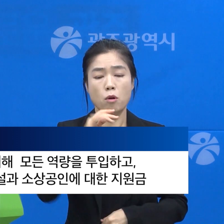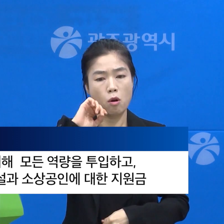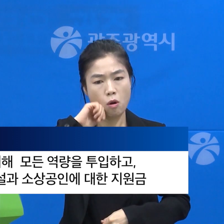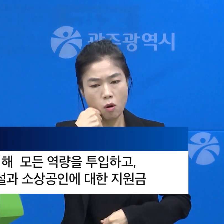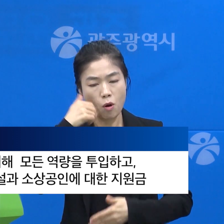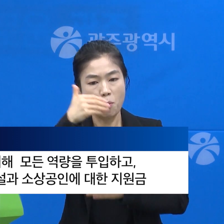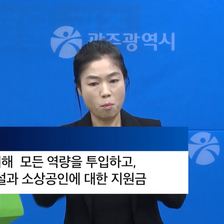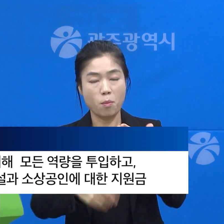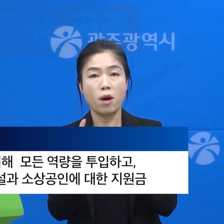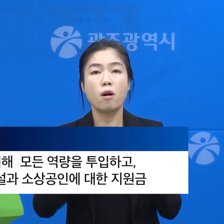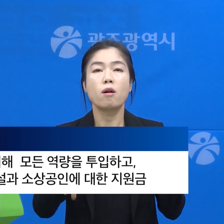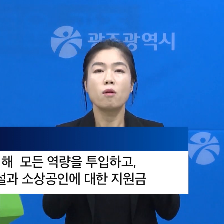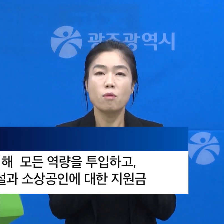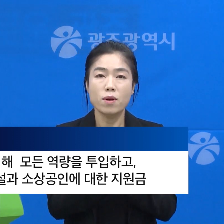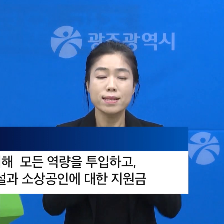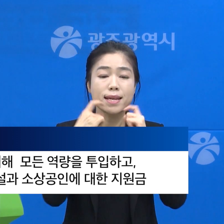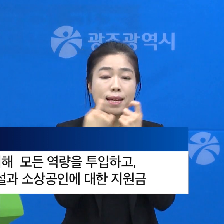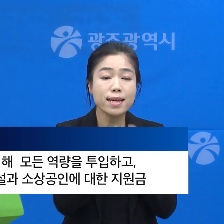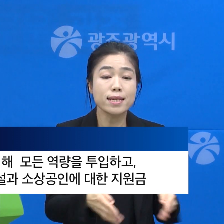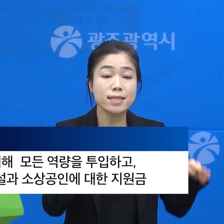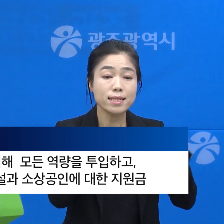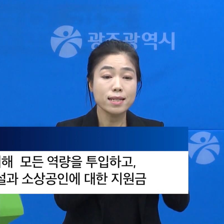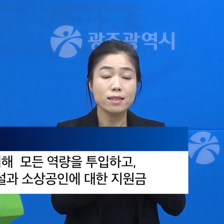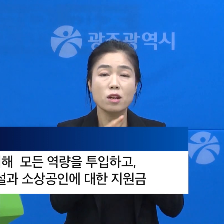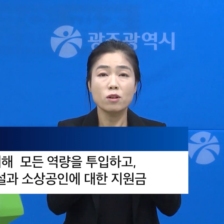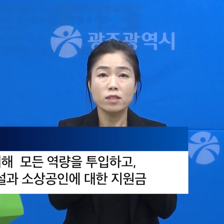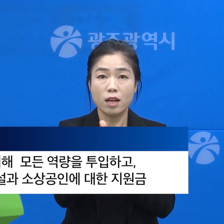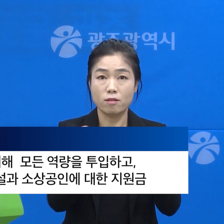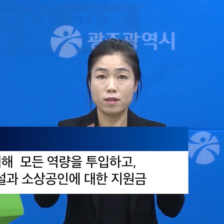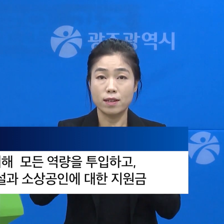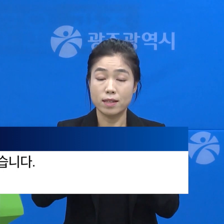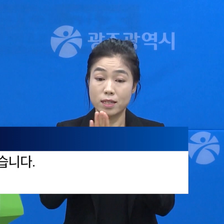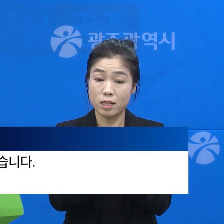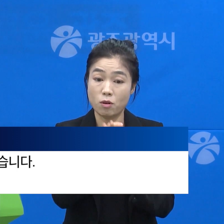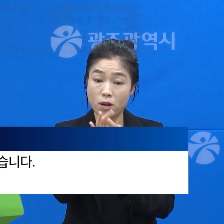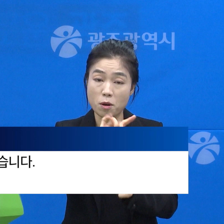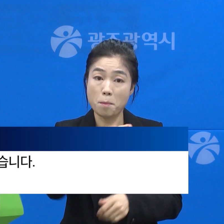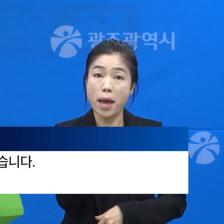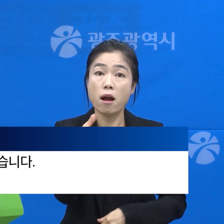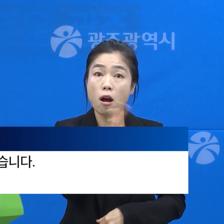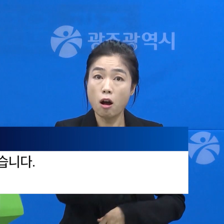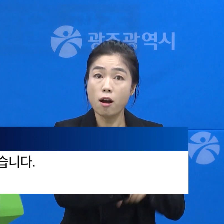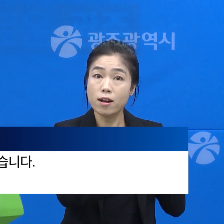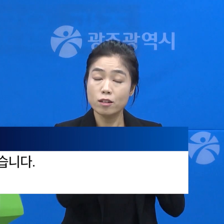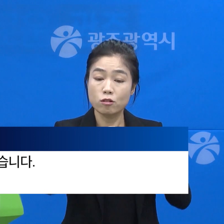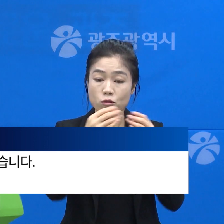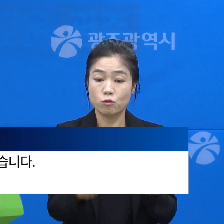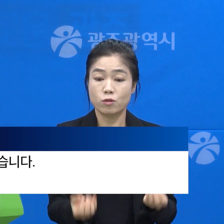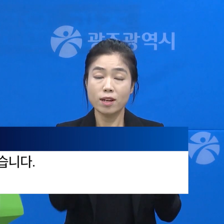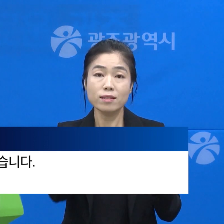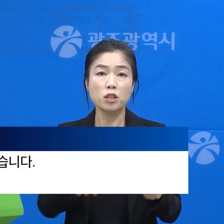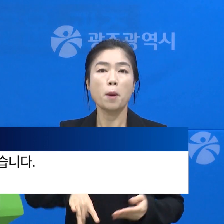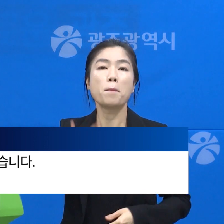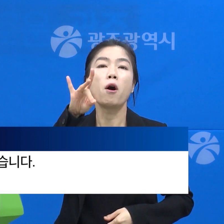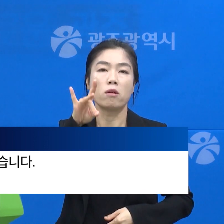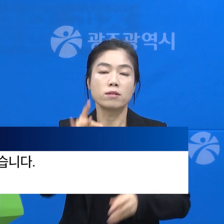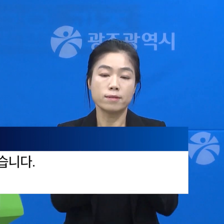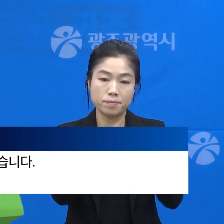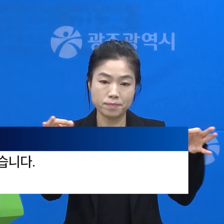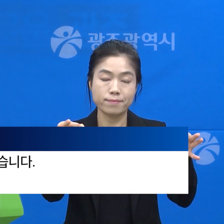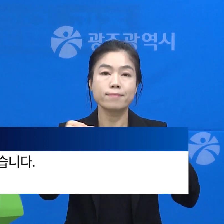어려움을 덜어드리기에 사유시설과 소상공인에 대한 지원금 100억 원은 추석 전에